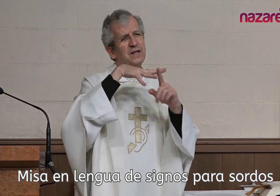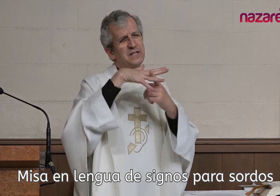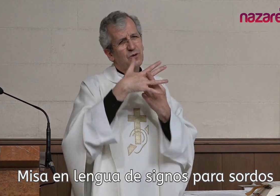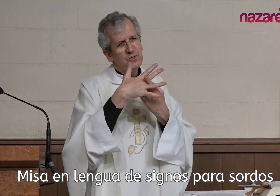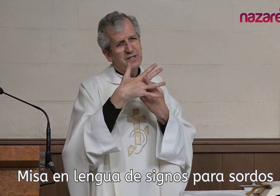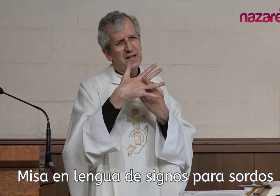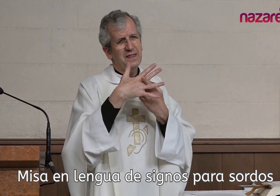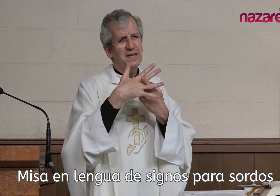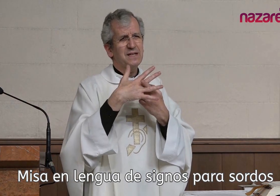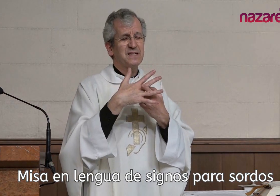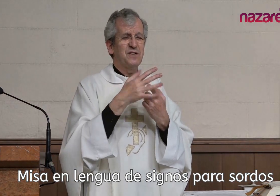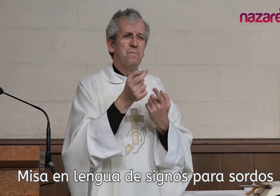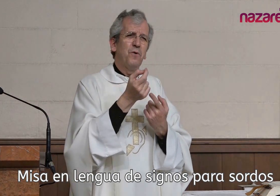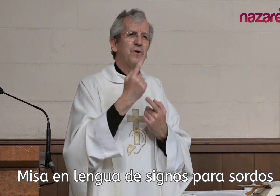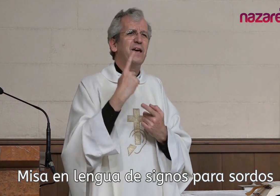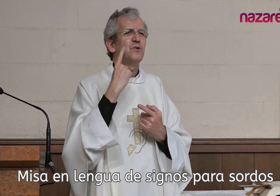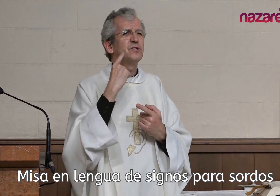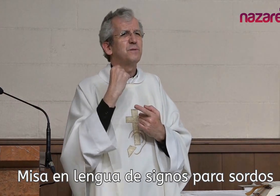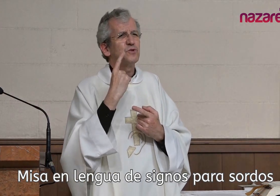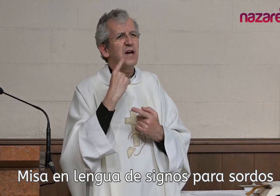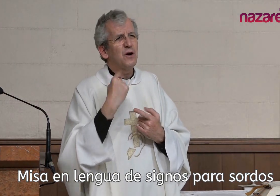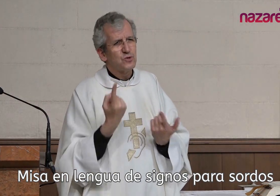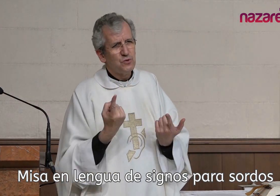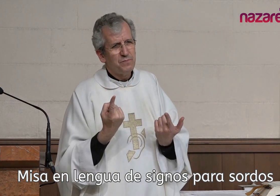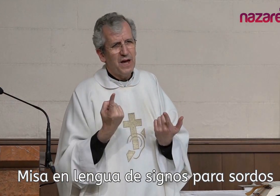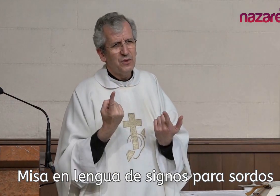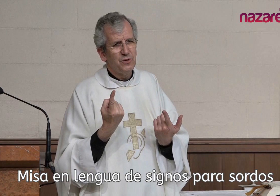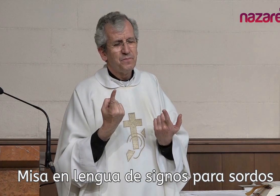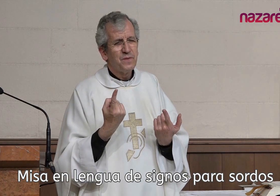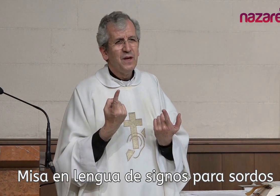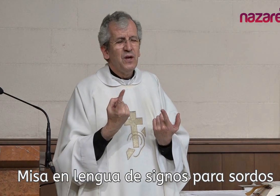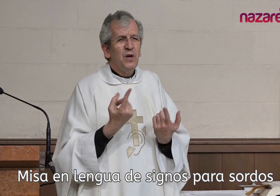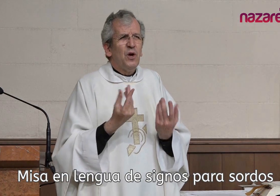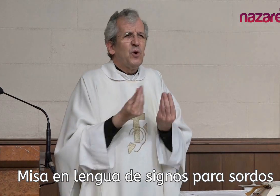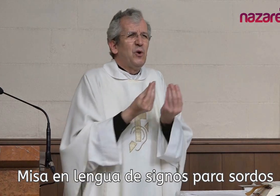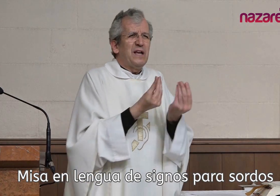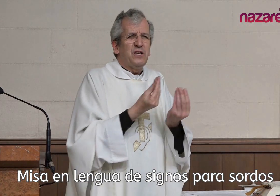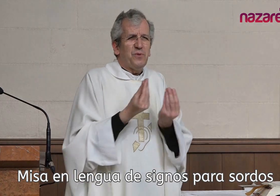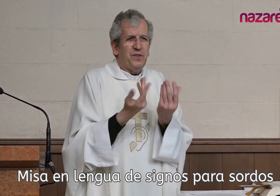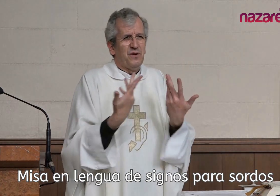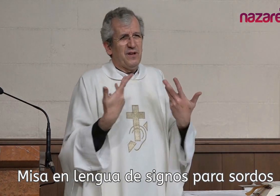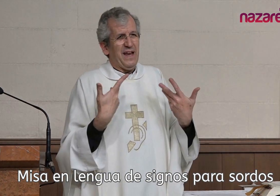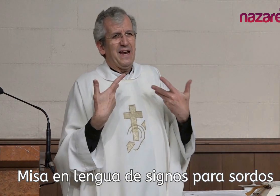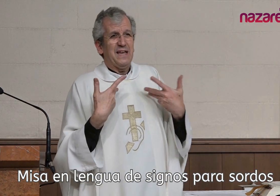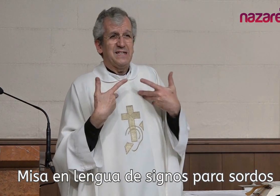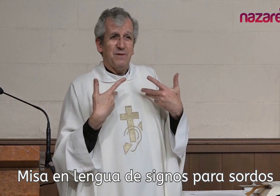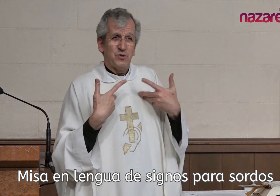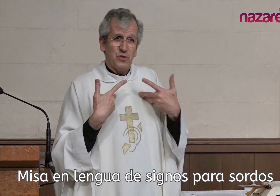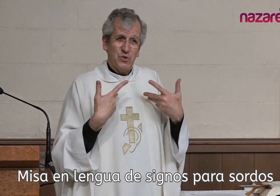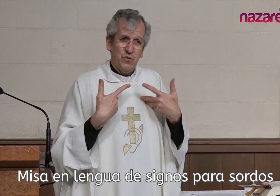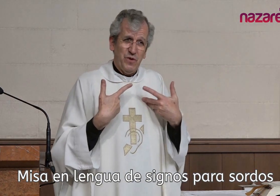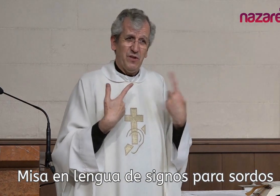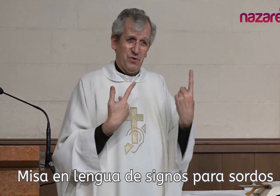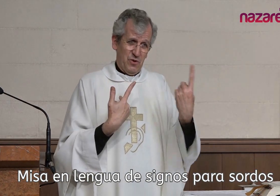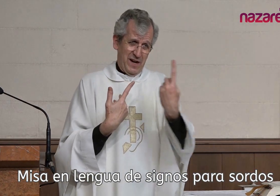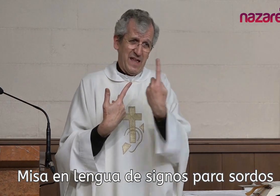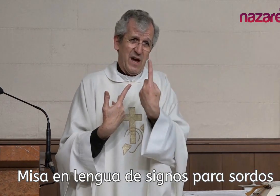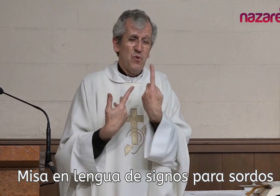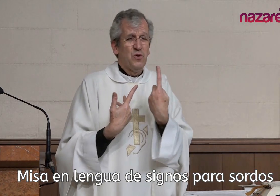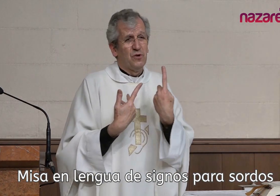las circunstancias que un poco ya nos hemos acostumbrado, con la situación en la que estamos sufriendo cada